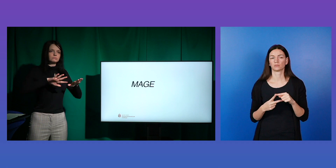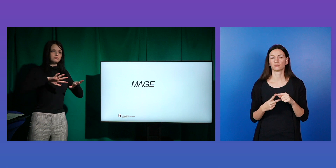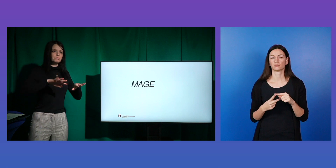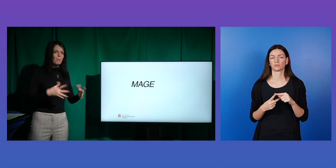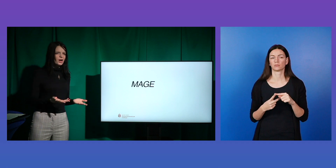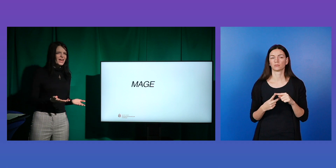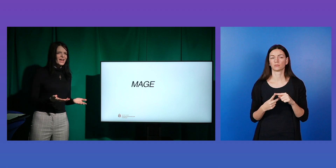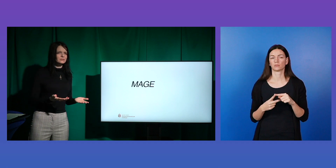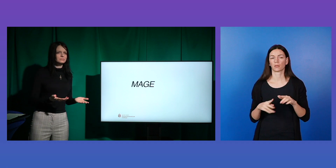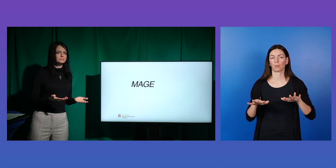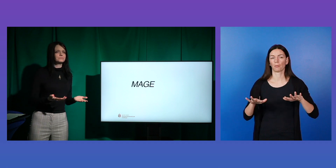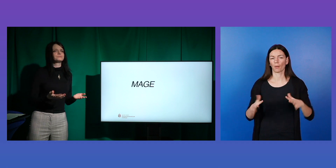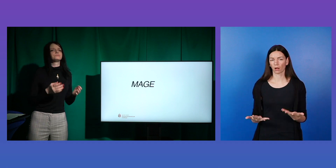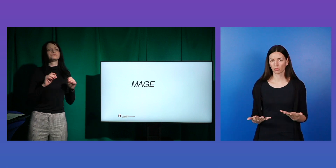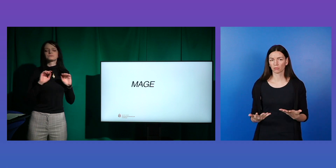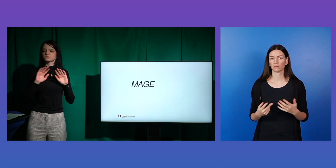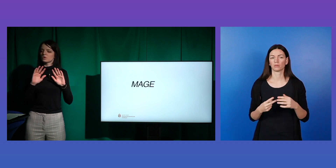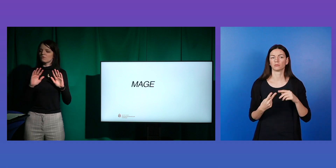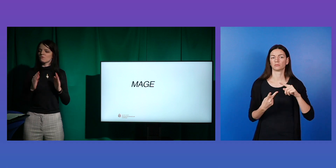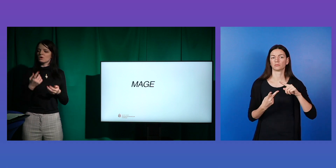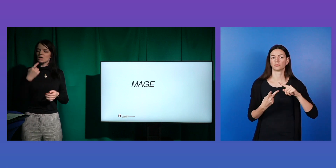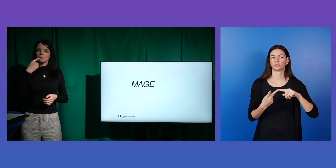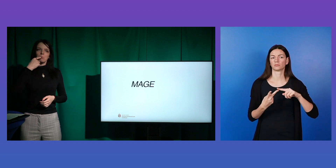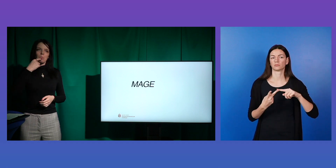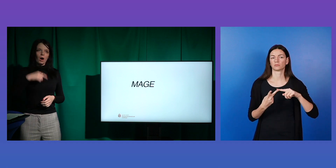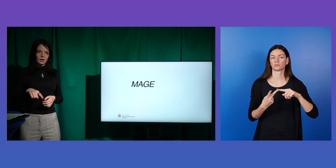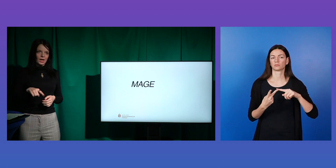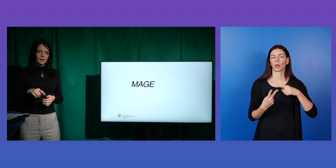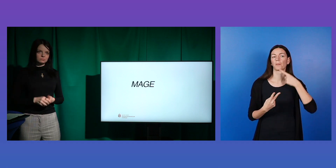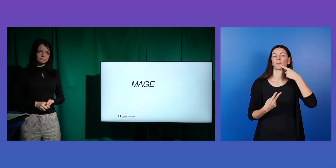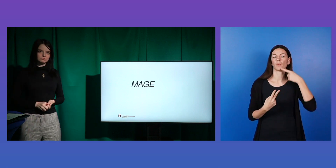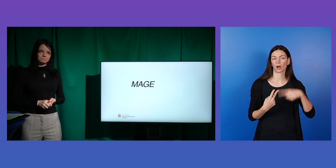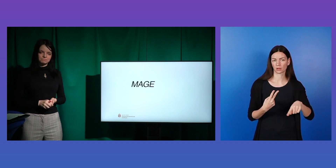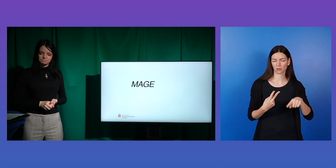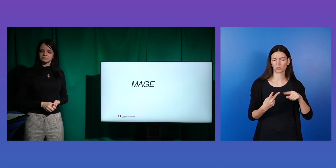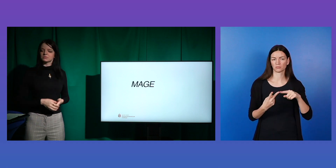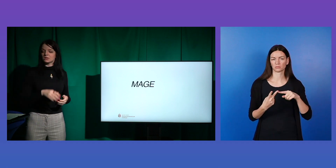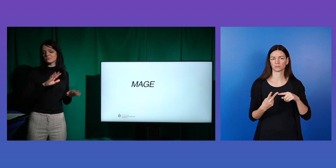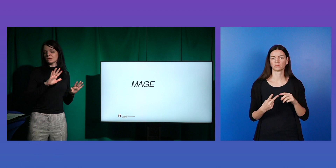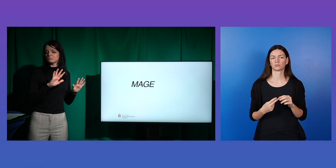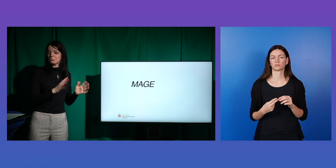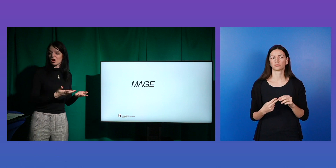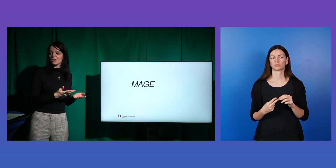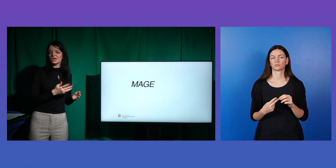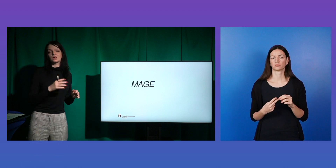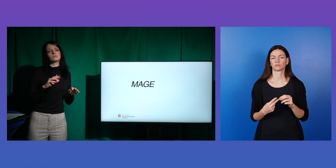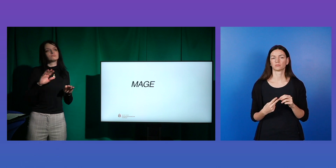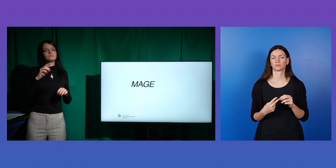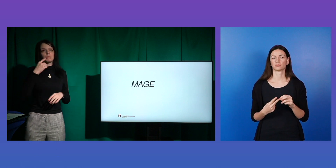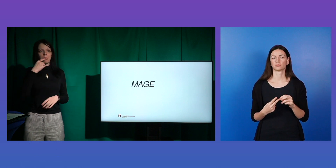moodi, mage või mage.